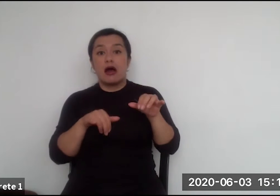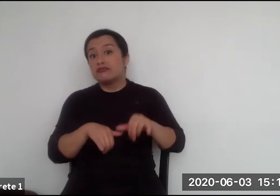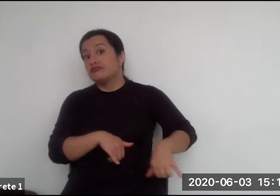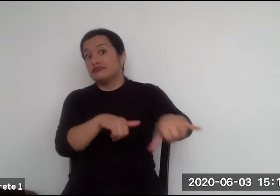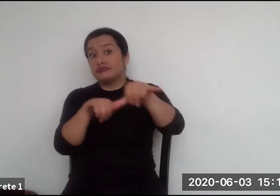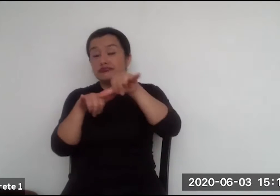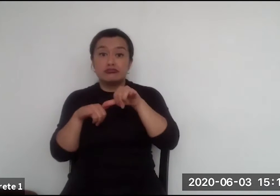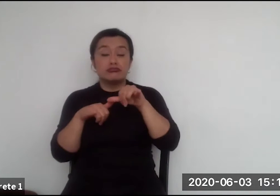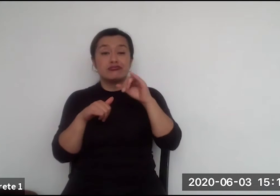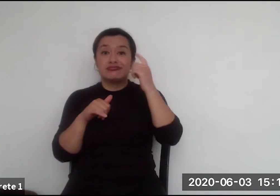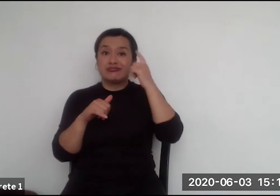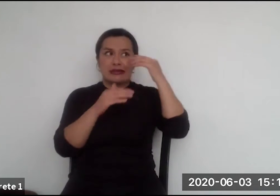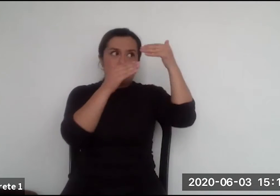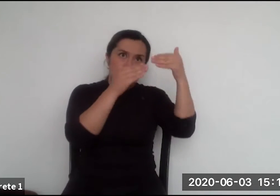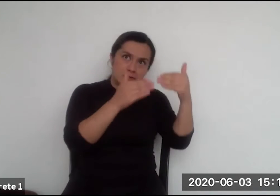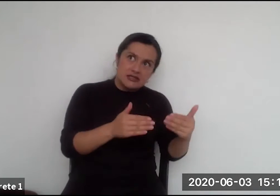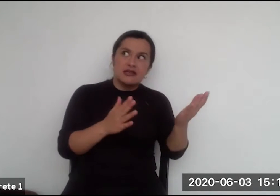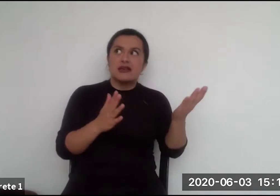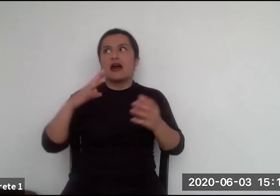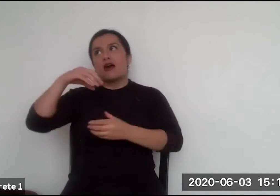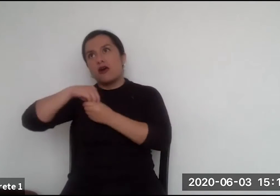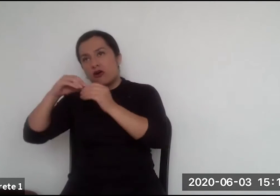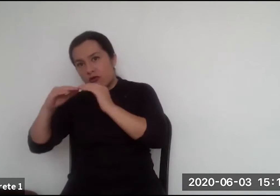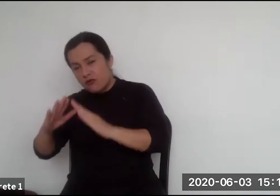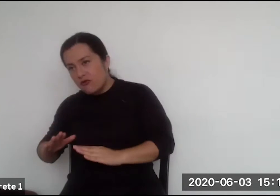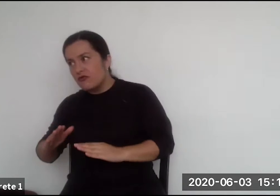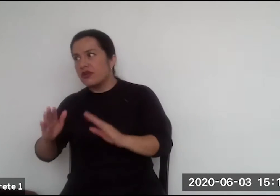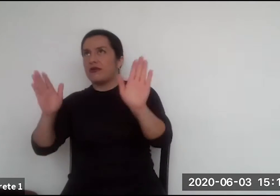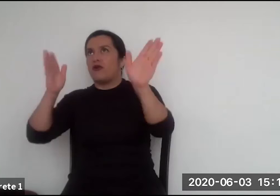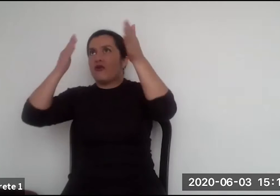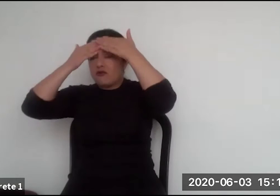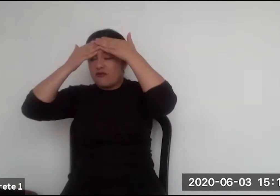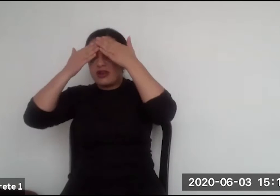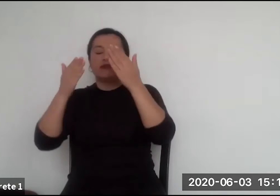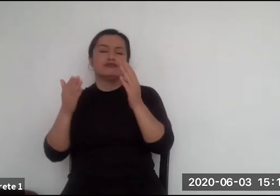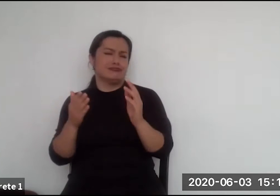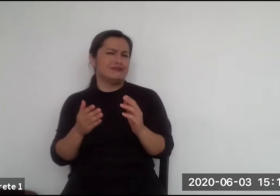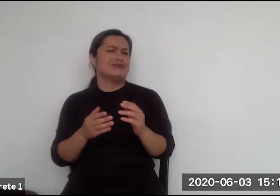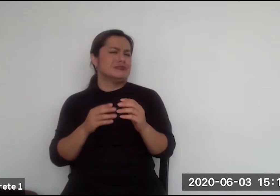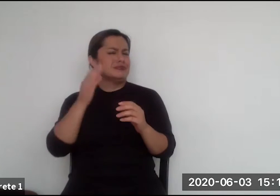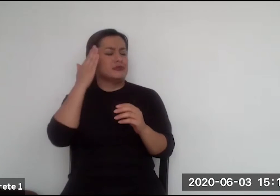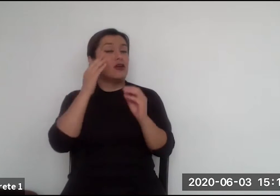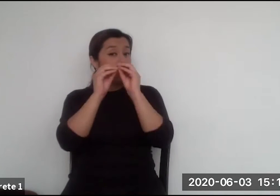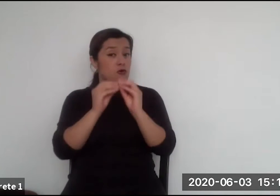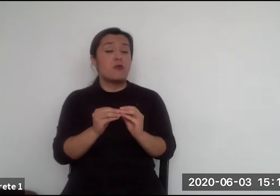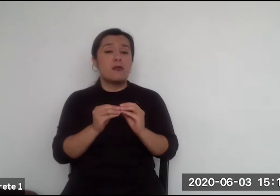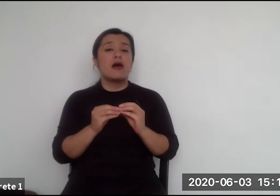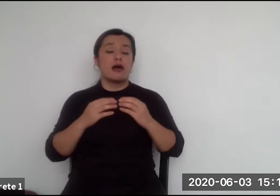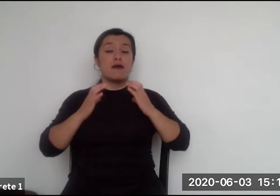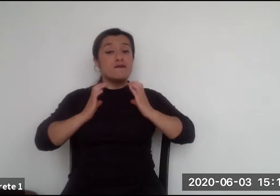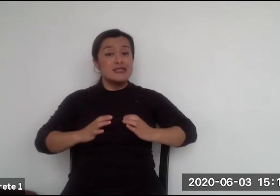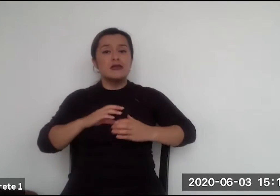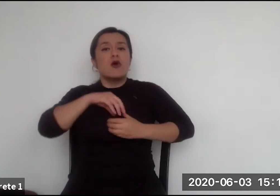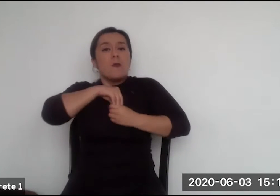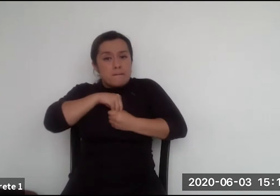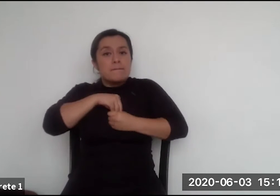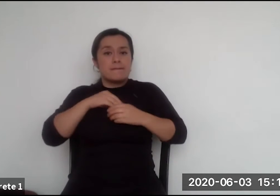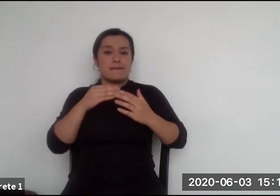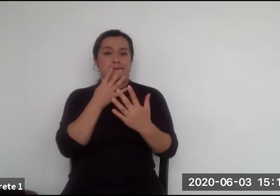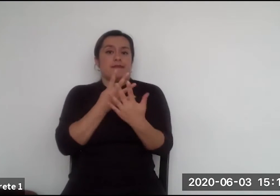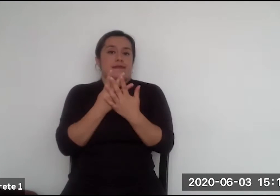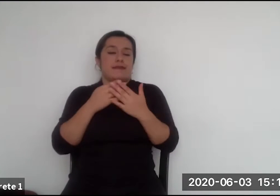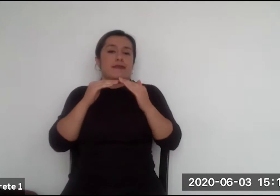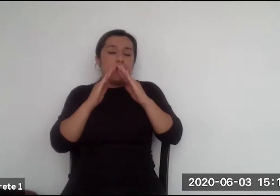confinamientos, yo sé que son ciertos, existen formas de confinamiento físico, están en